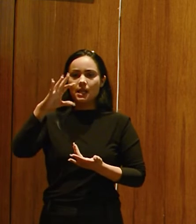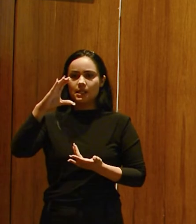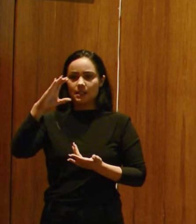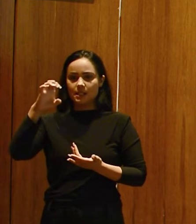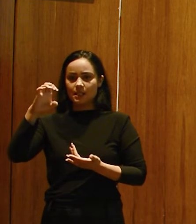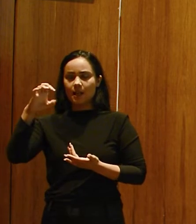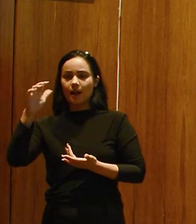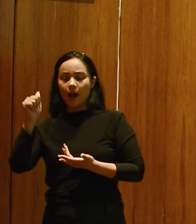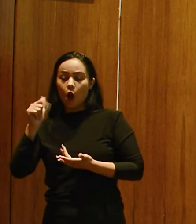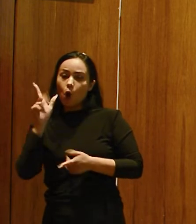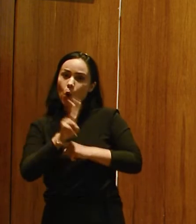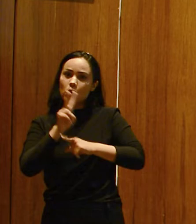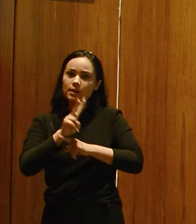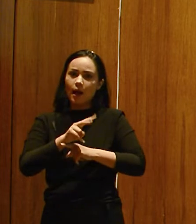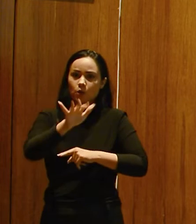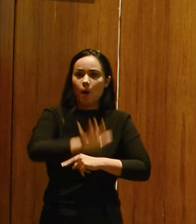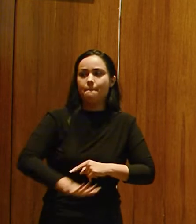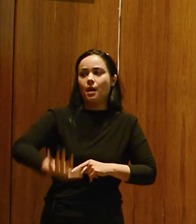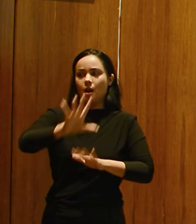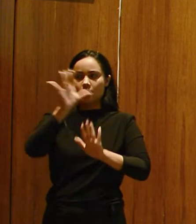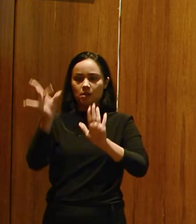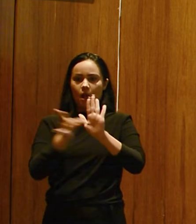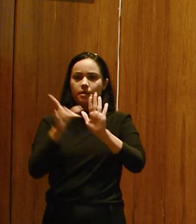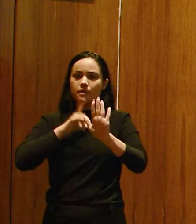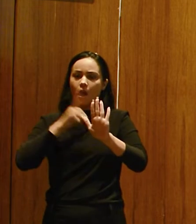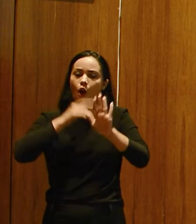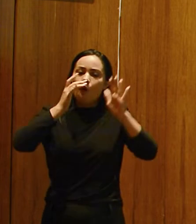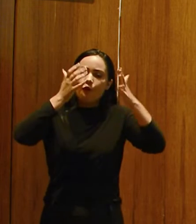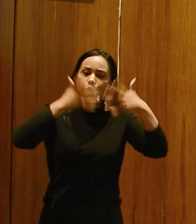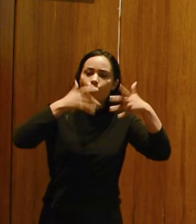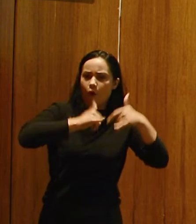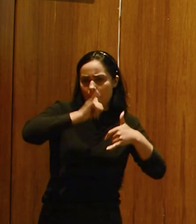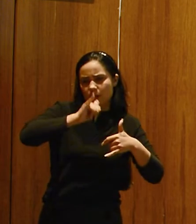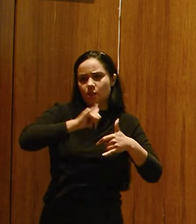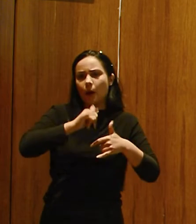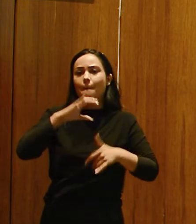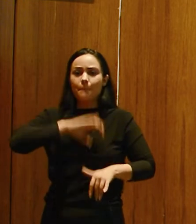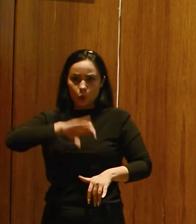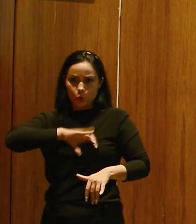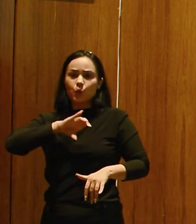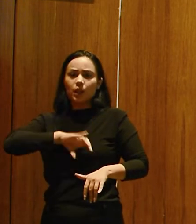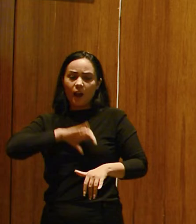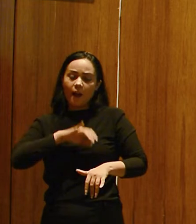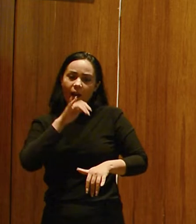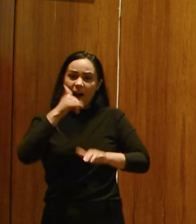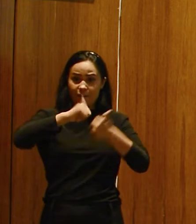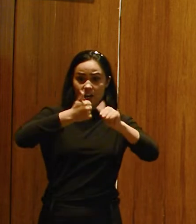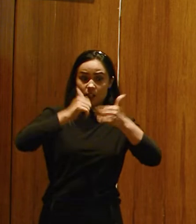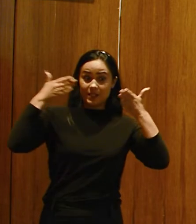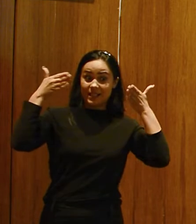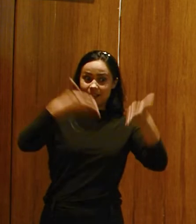cuidado com o ambiente onde esse idoso está inserido. Temos esse manual em português de orientações sobre avaliação centrada